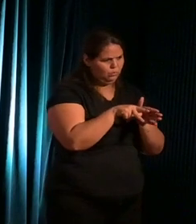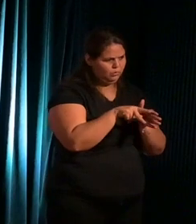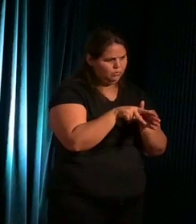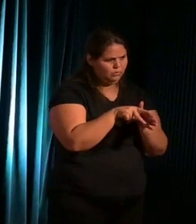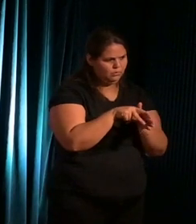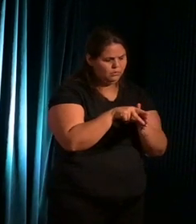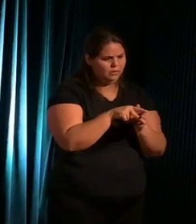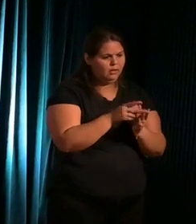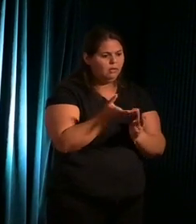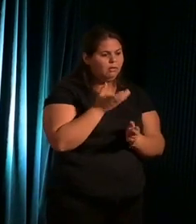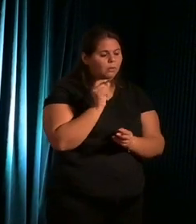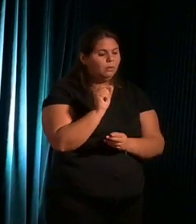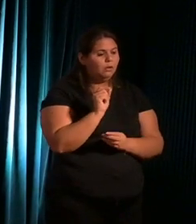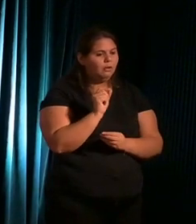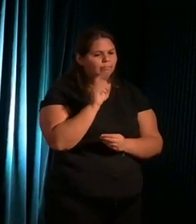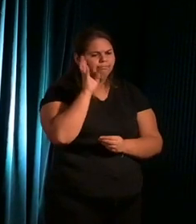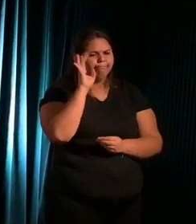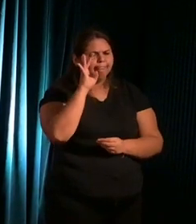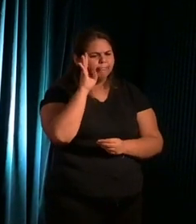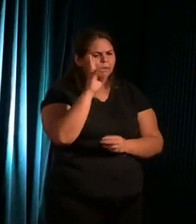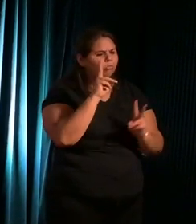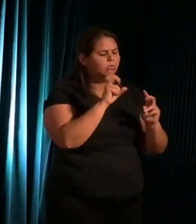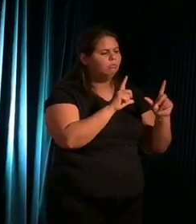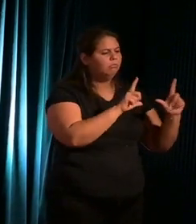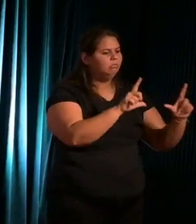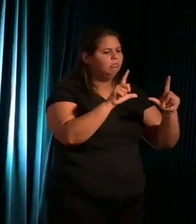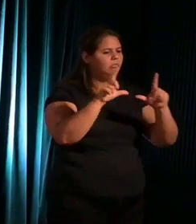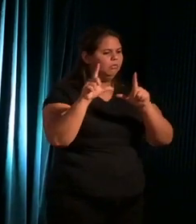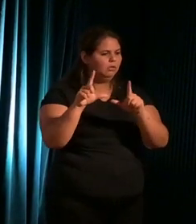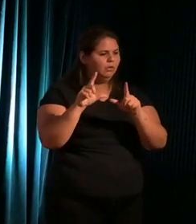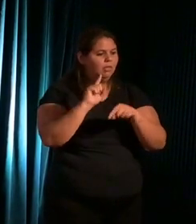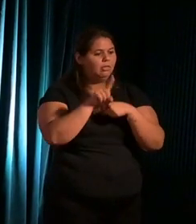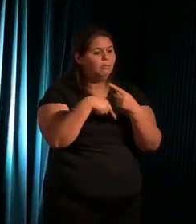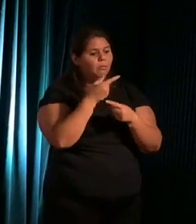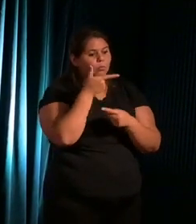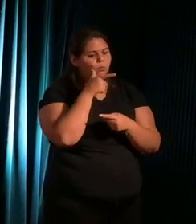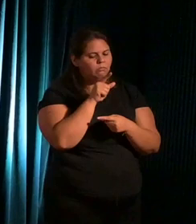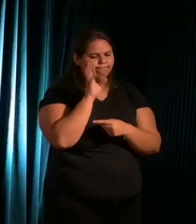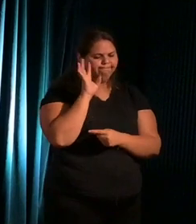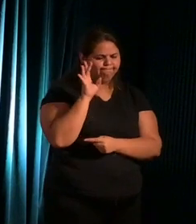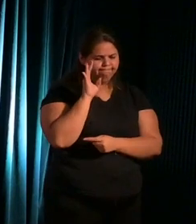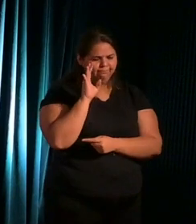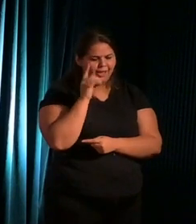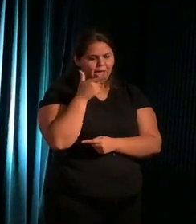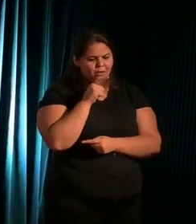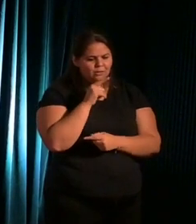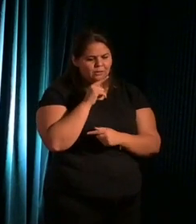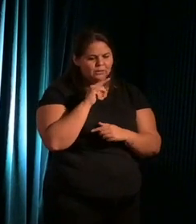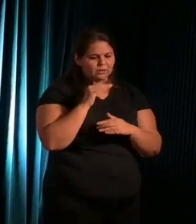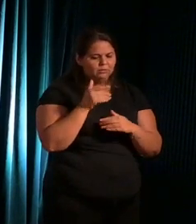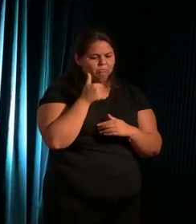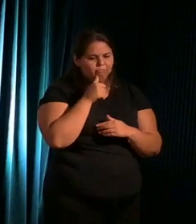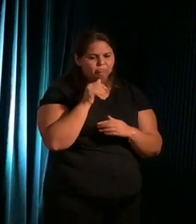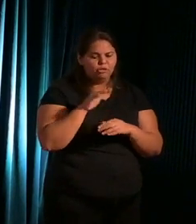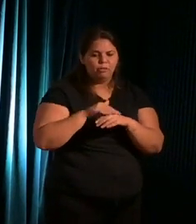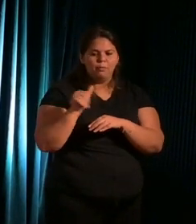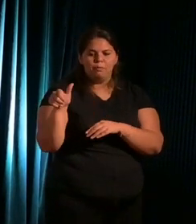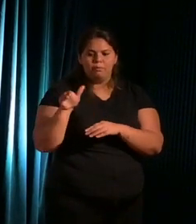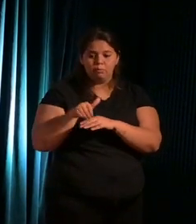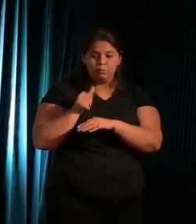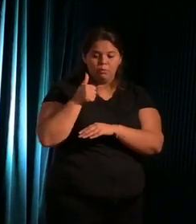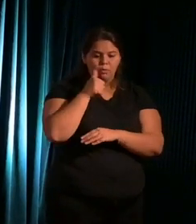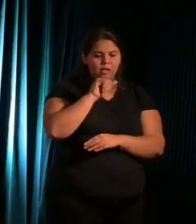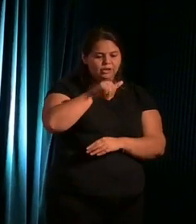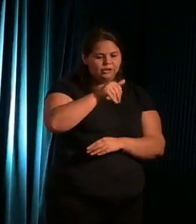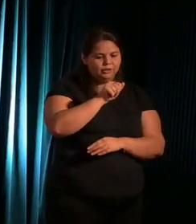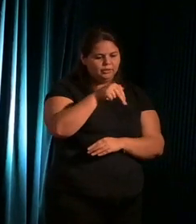no processo de pensamento da exposição, que depois se estruturou, né, com a vinda de Janaína, né, para que a gente pensasse a